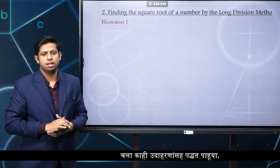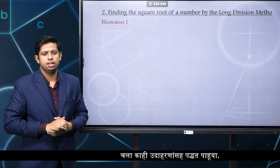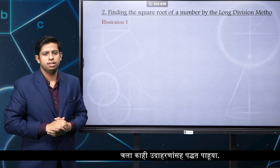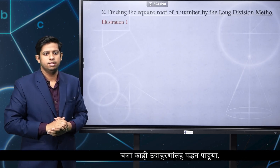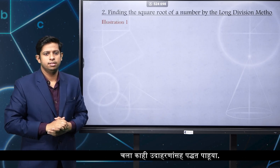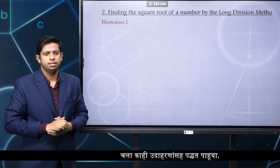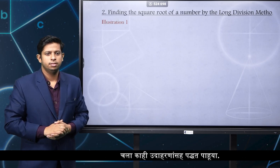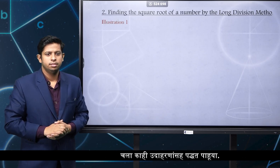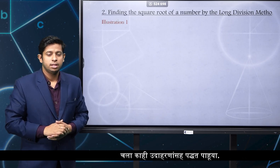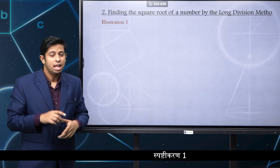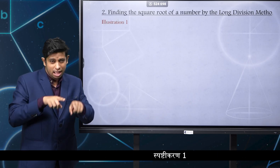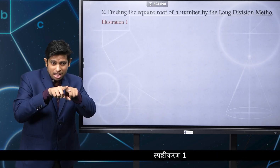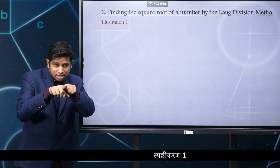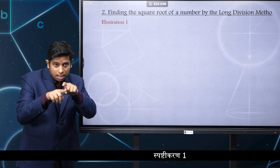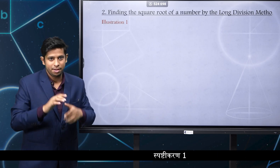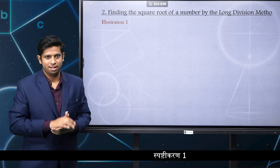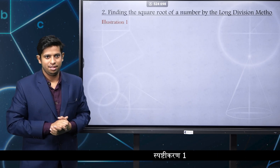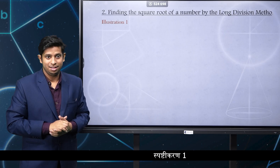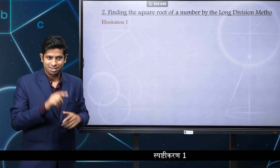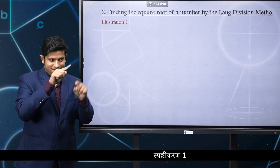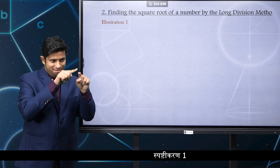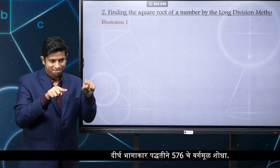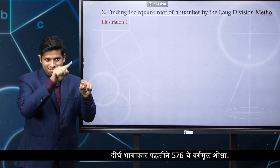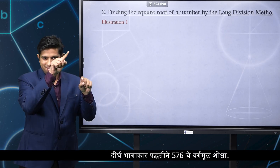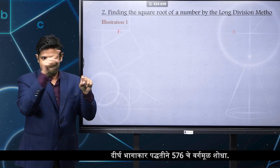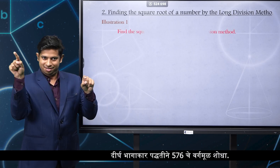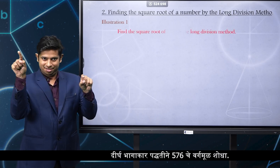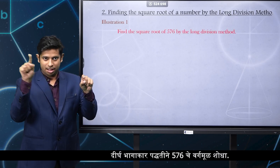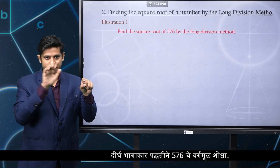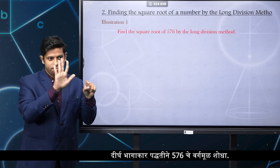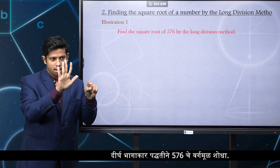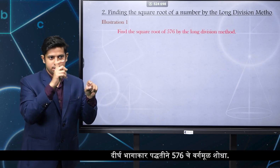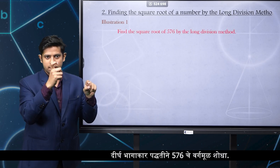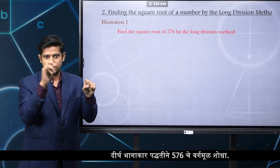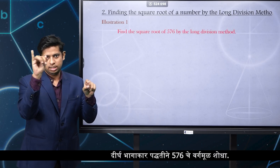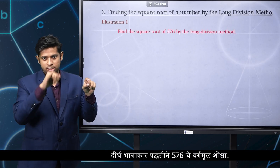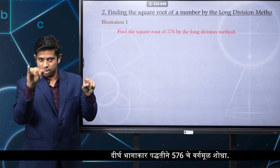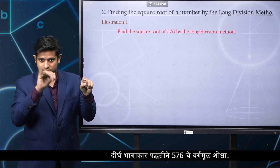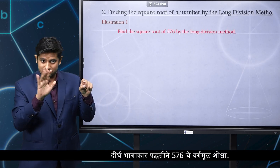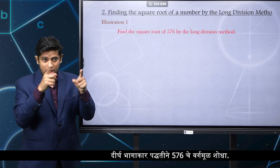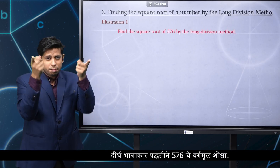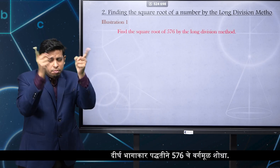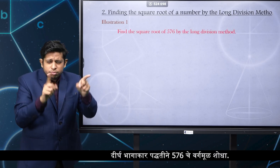बघूया. स्पष्टीकरण 1. दीर्घ भागाकार पद्धतीने 576चे वर्गमूळ शोधा.